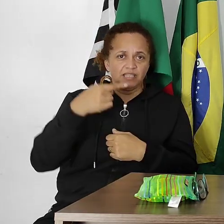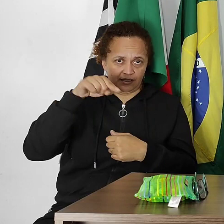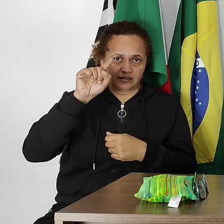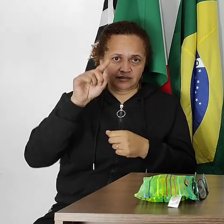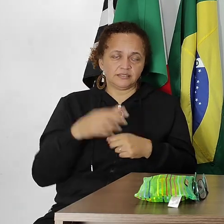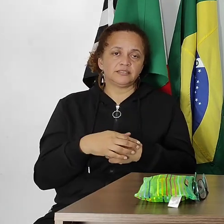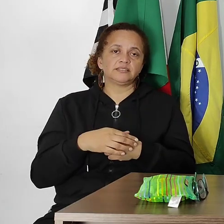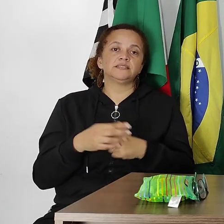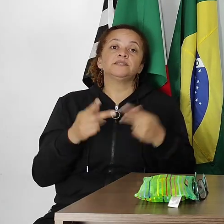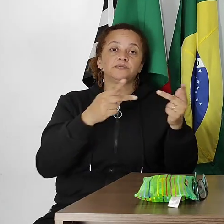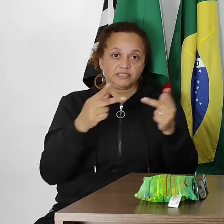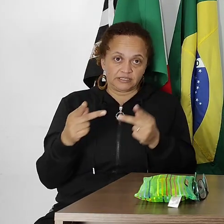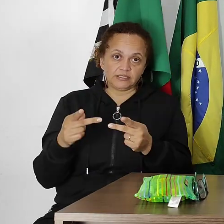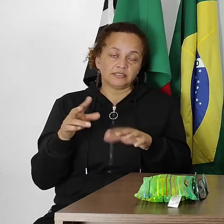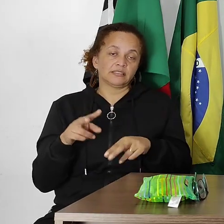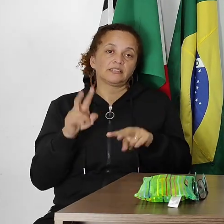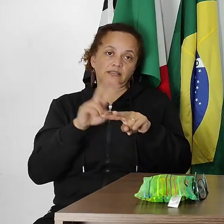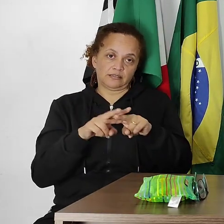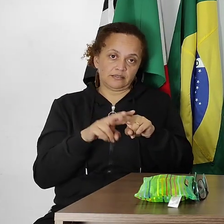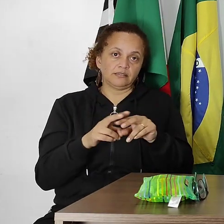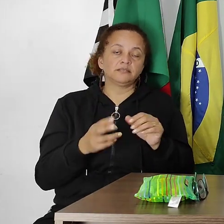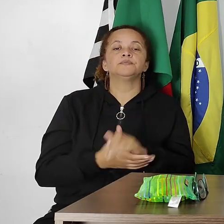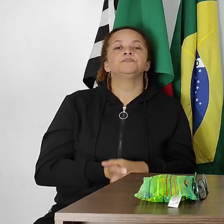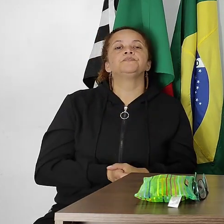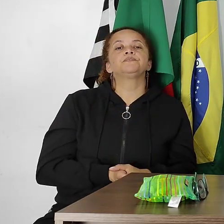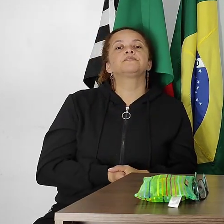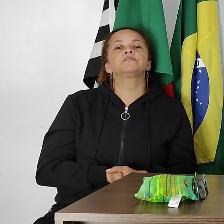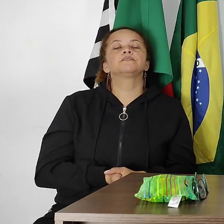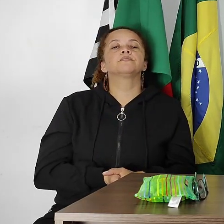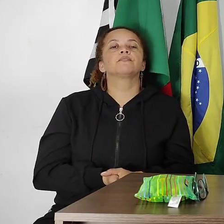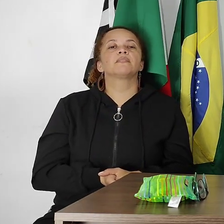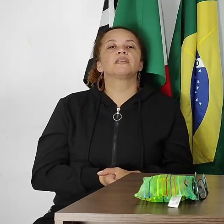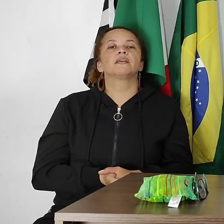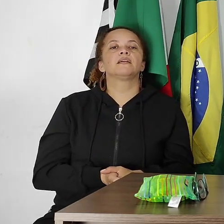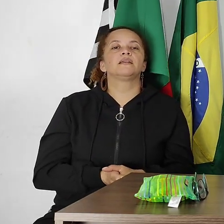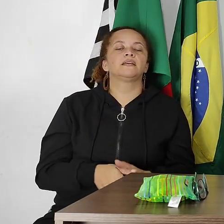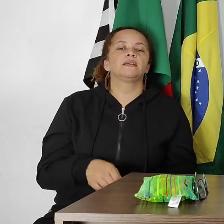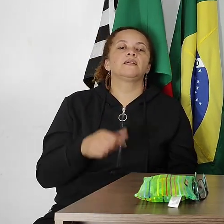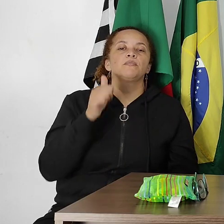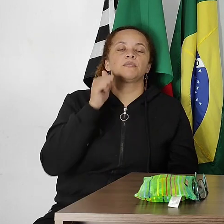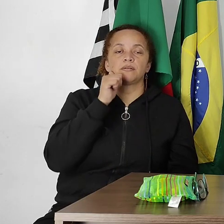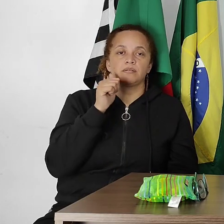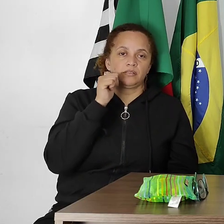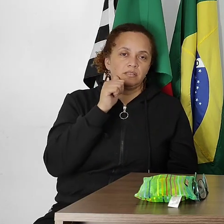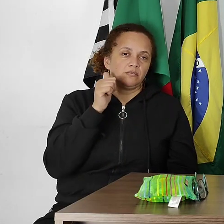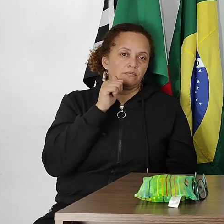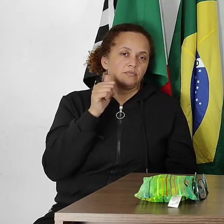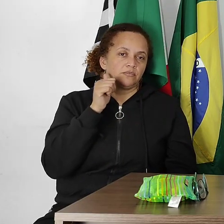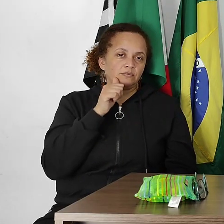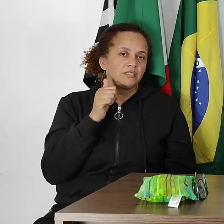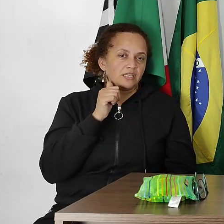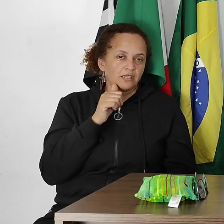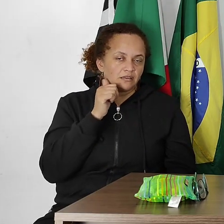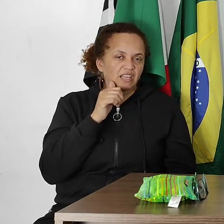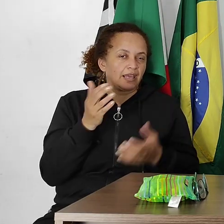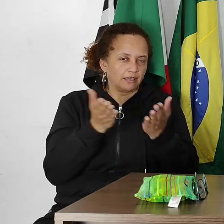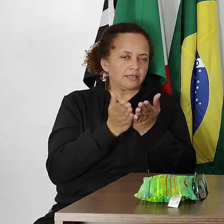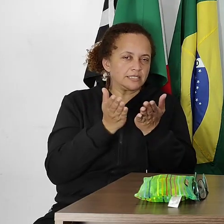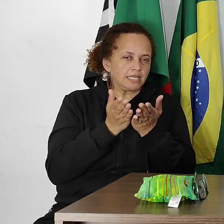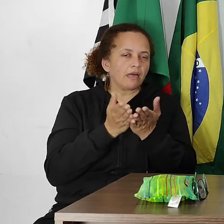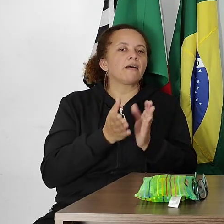E uma irmã, né? A gente percebe pelas vestes dela, era a irmã, ela chegava, posso falar alguma